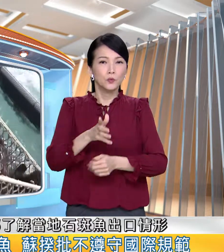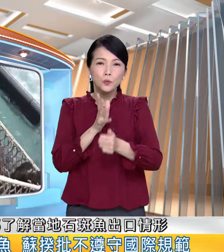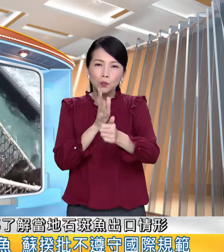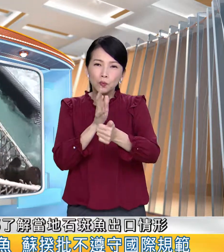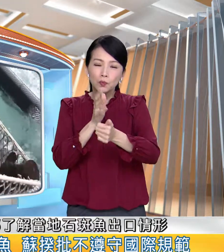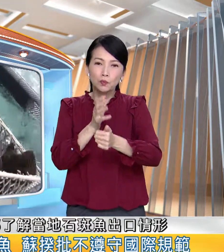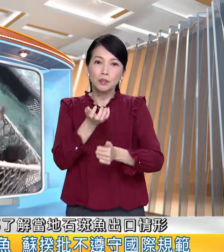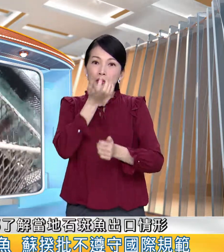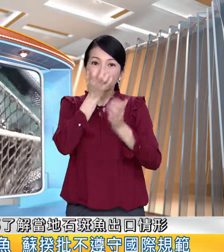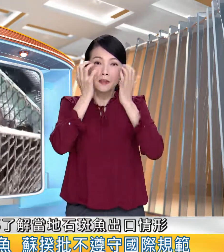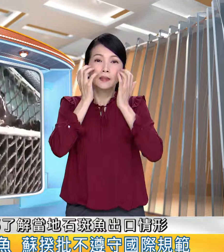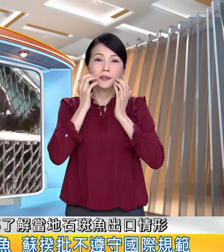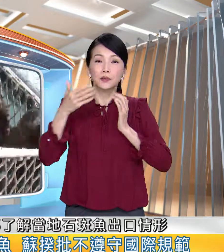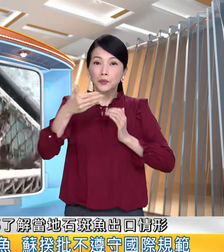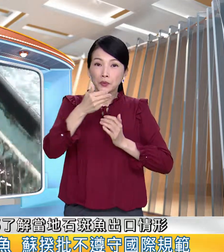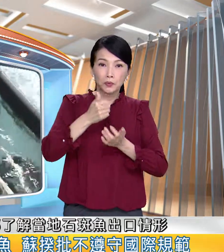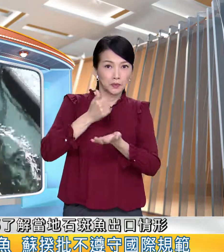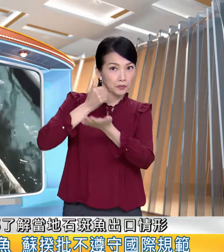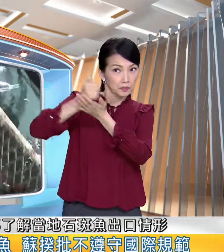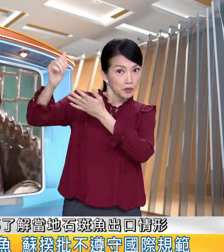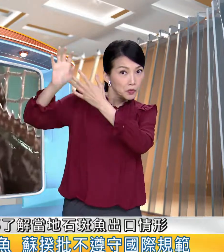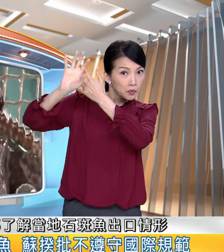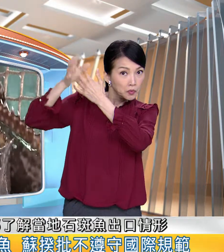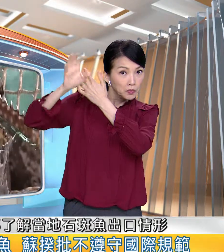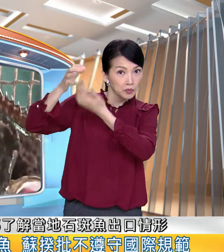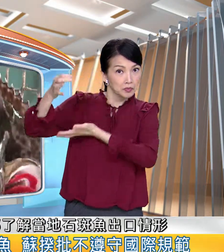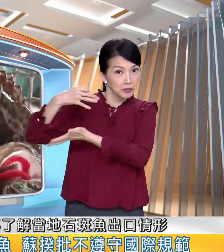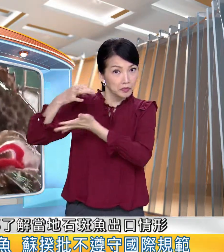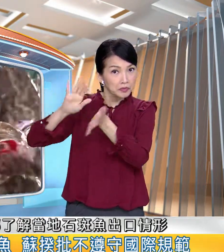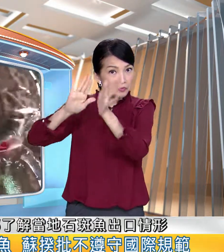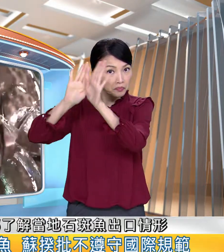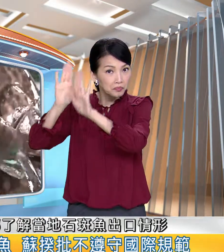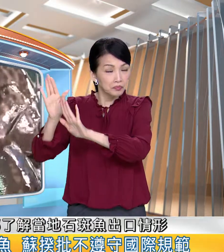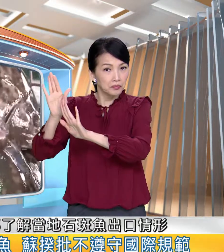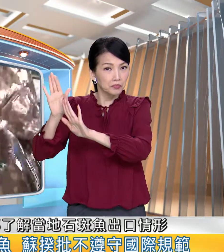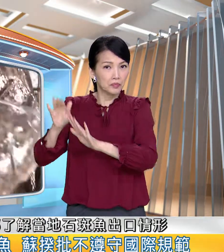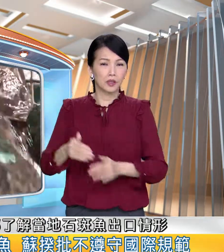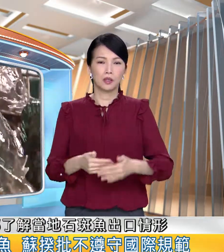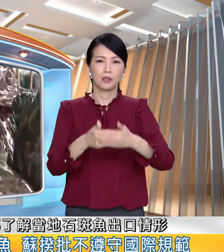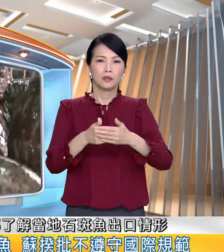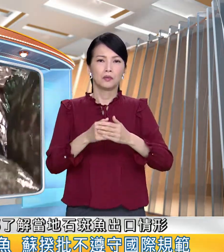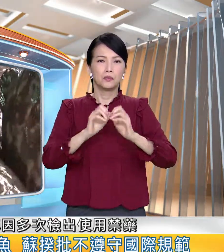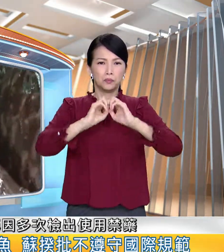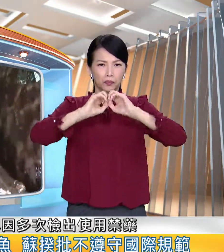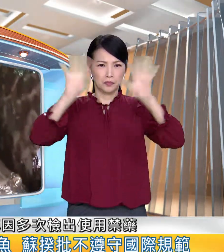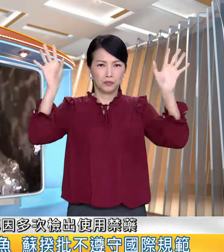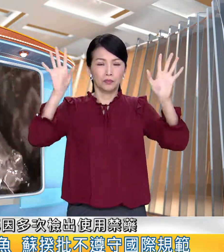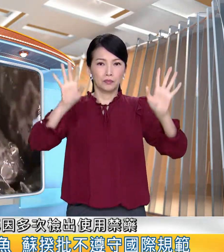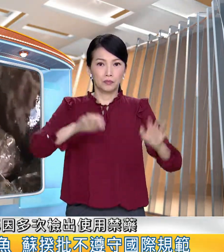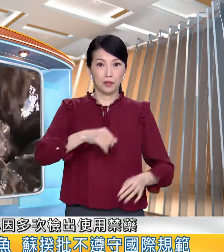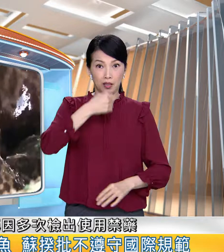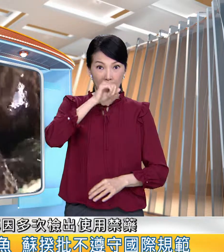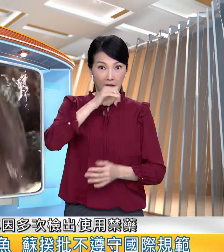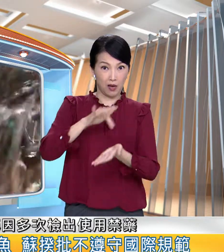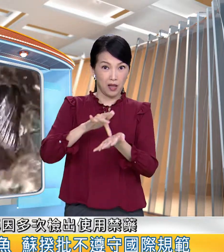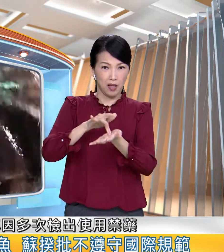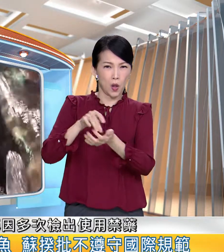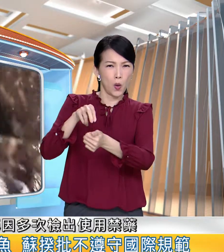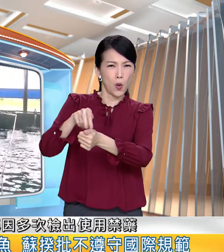边乡了解当地石斑鱼出口情形。面对中国宣称因为多次检